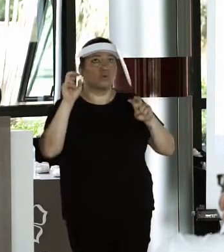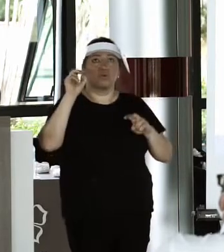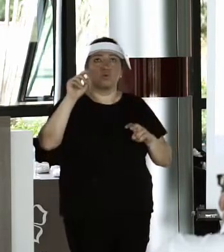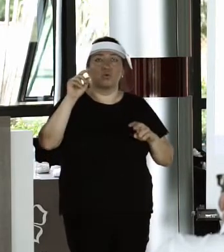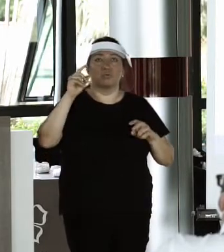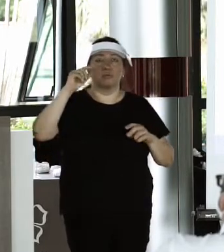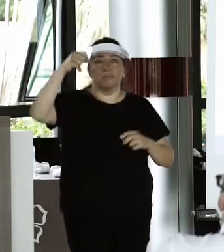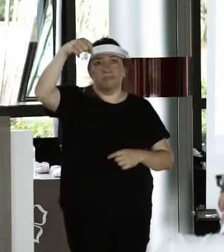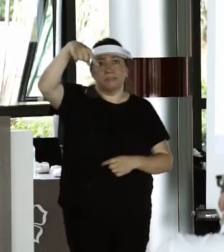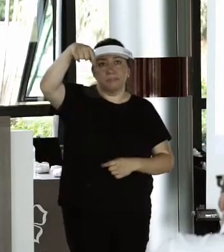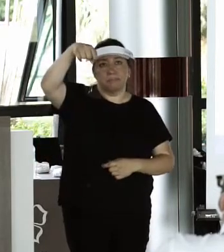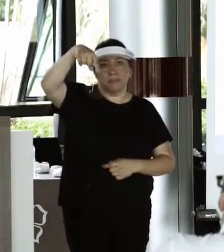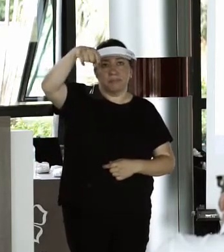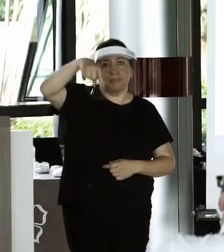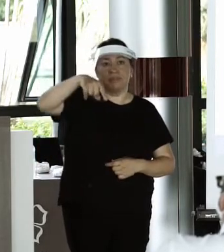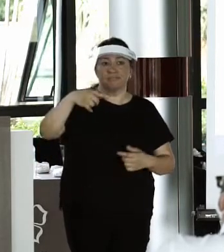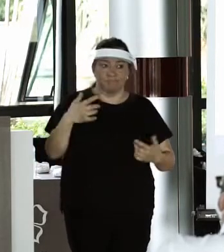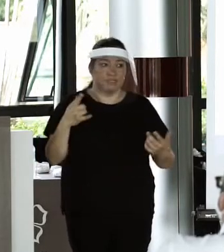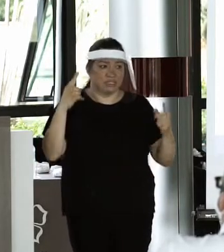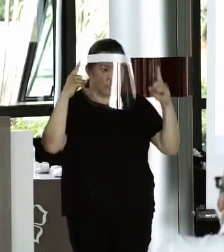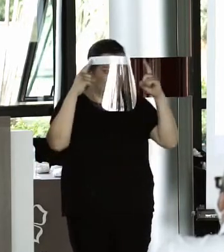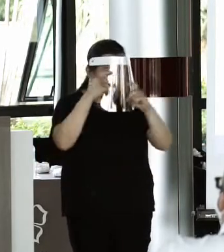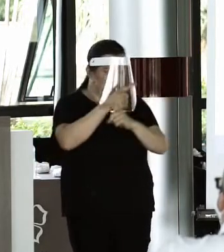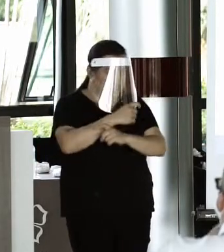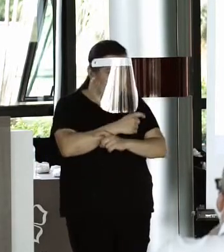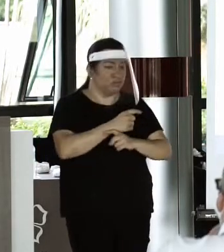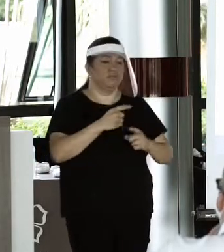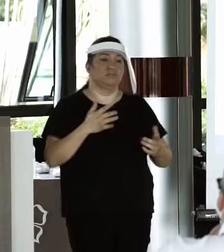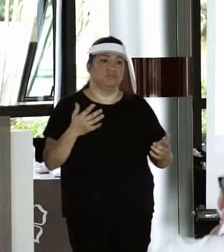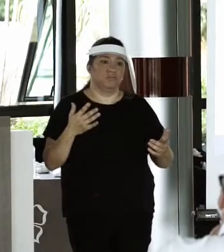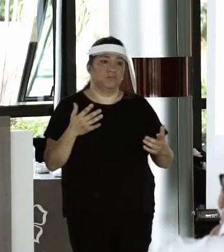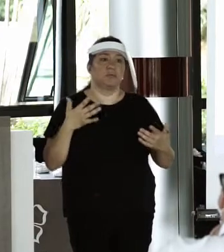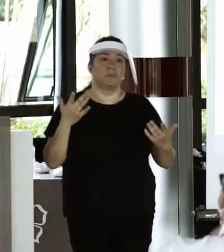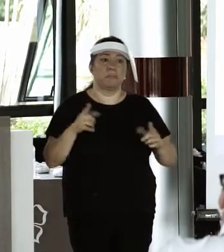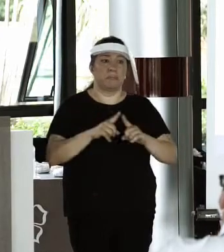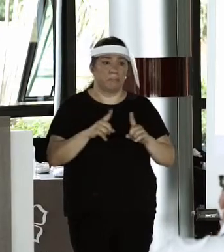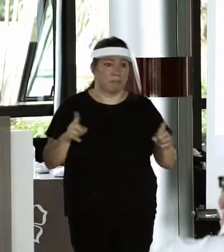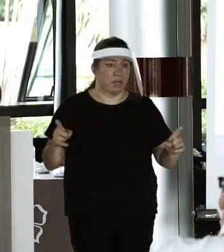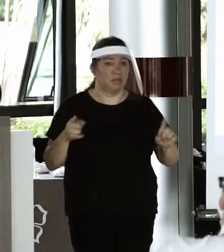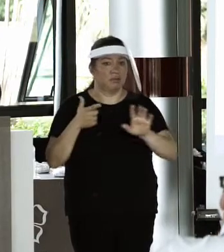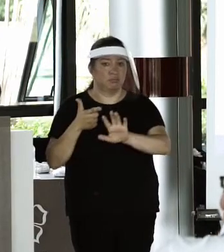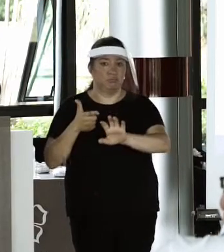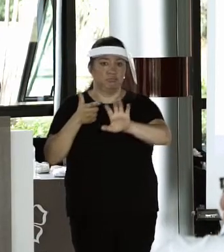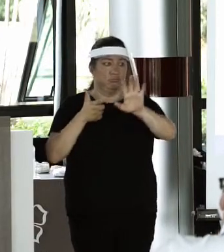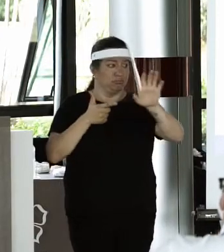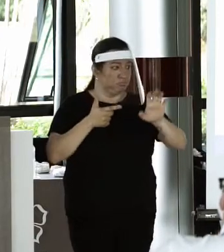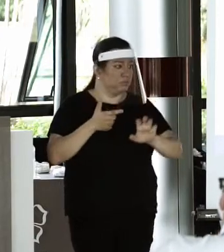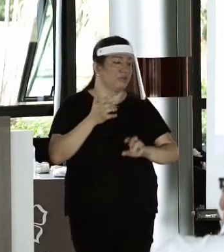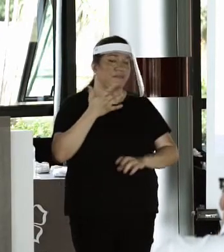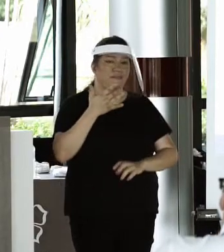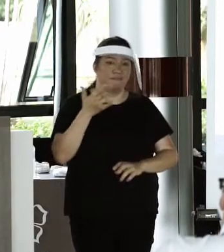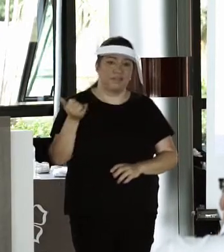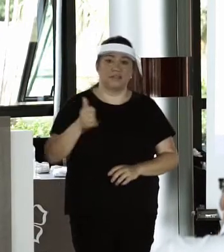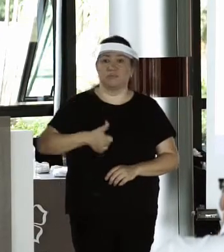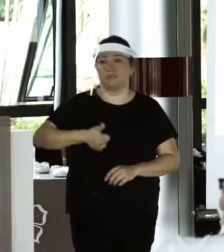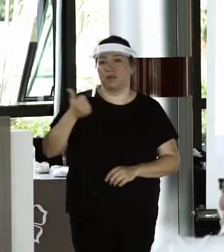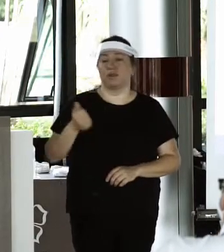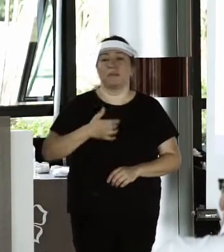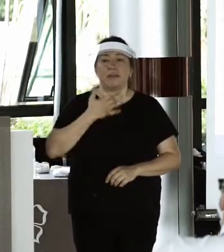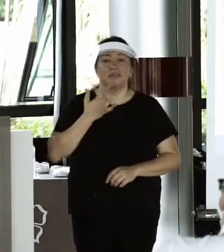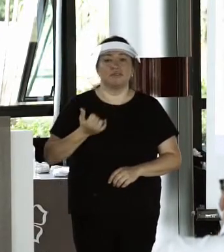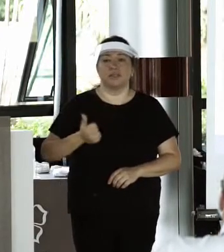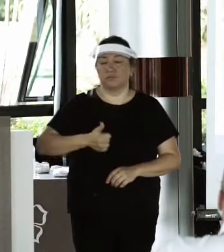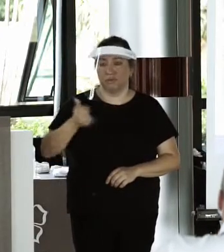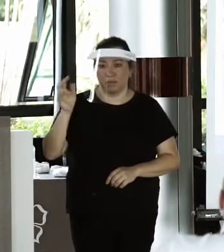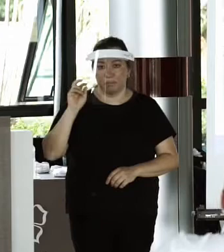ali. Com a termografia, às vezes é uma infiltração pequena. A gente já consegue ver a dimensão do problema,